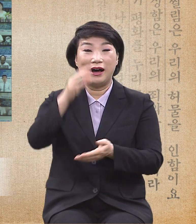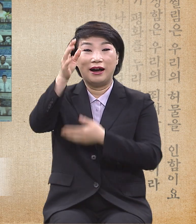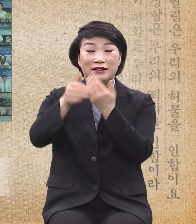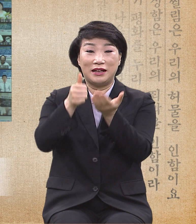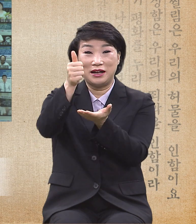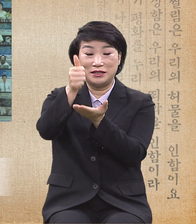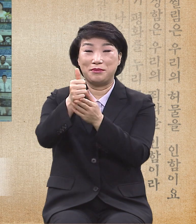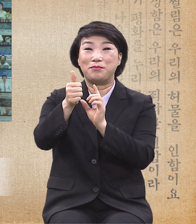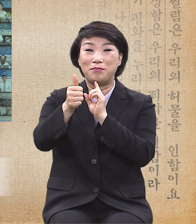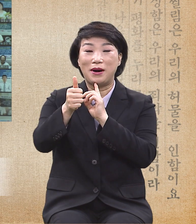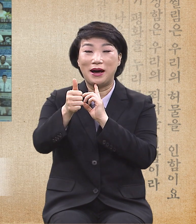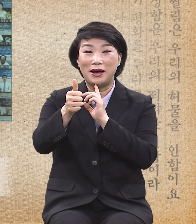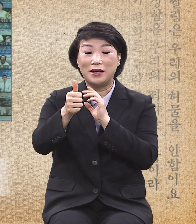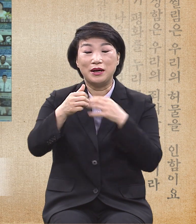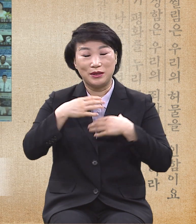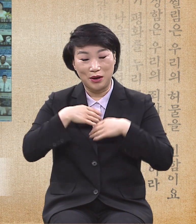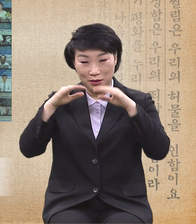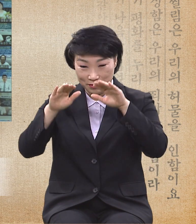하나님만